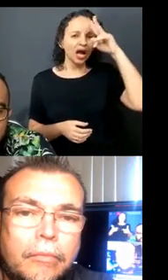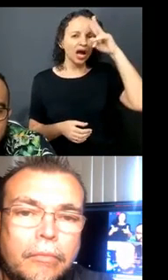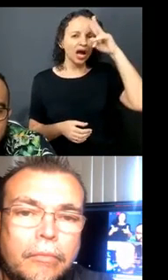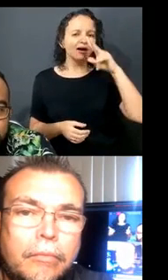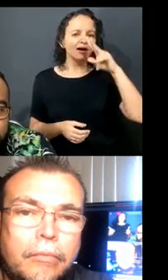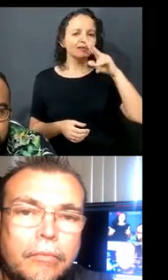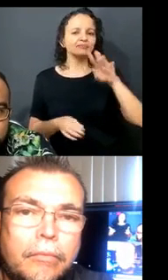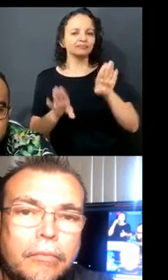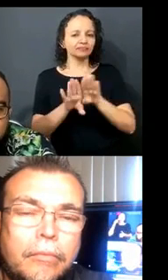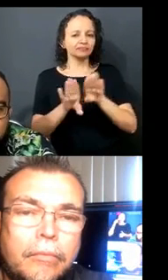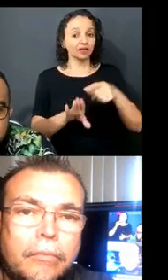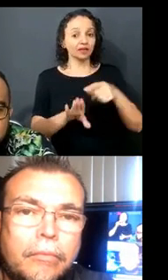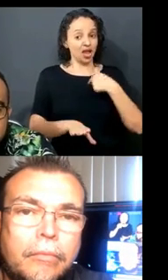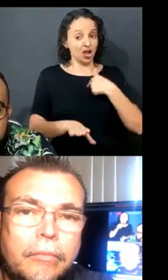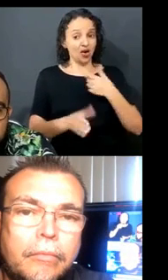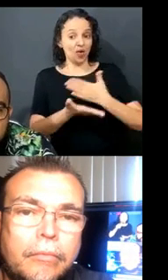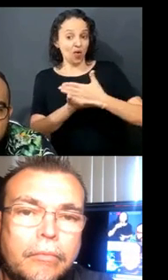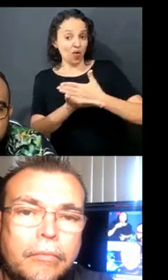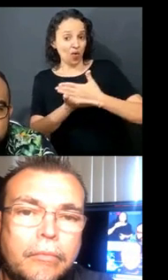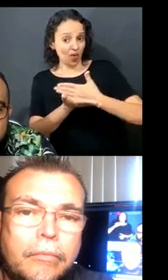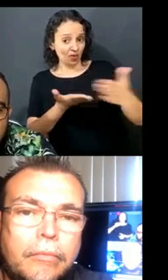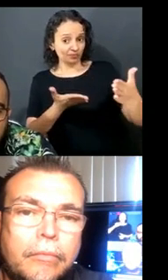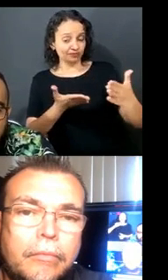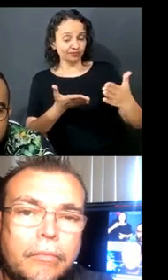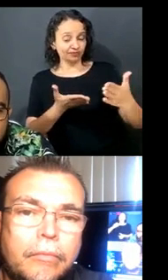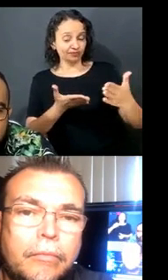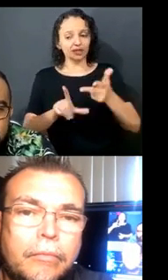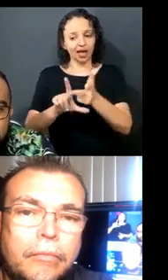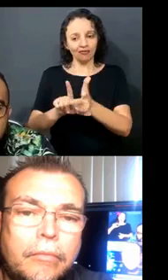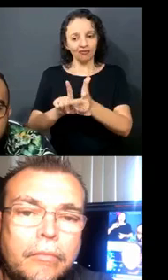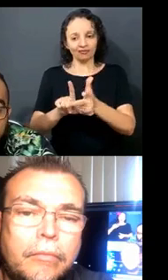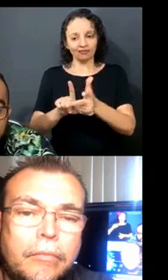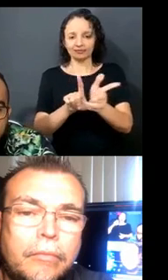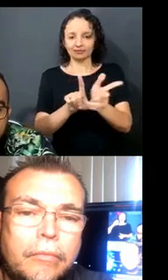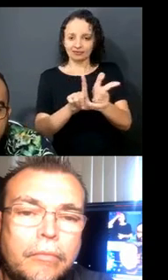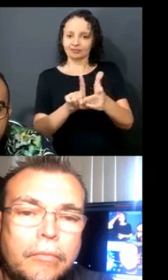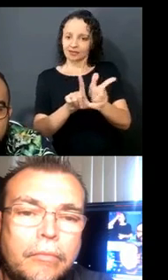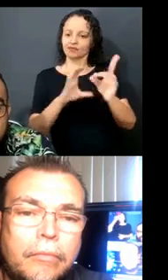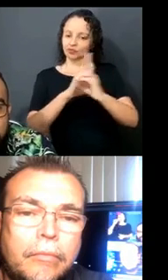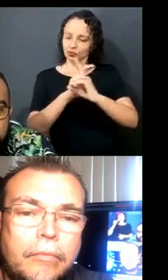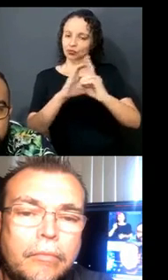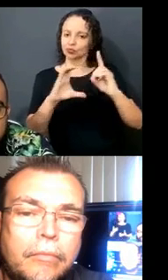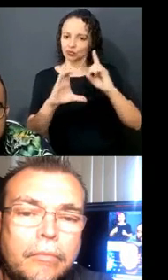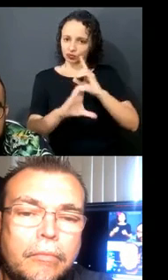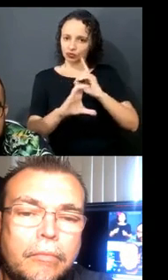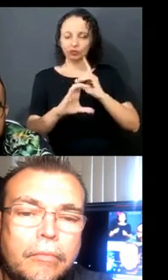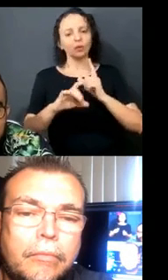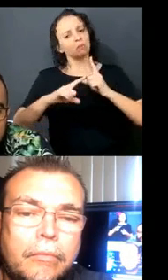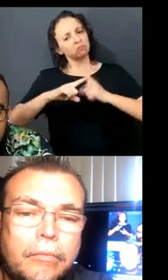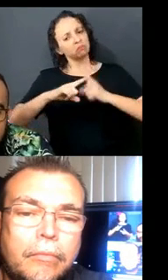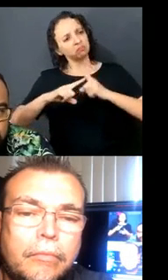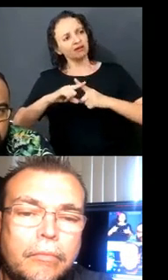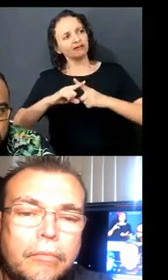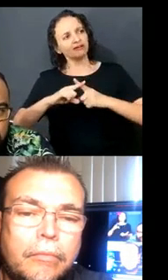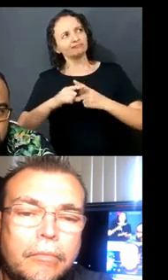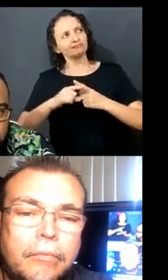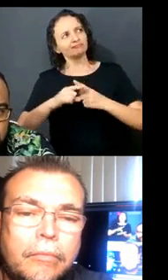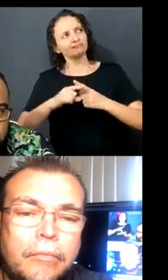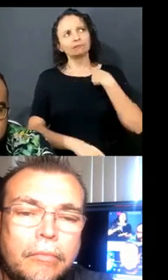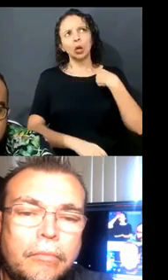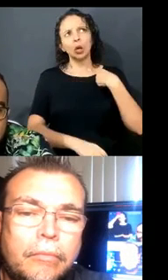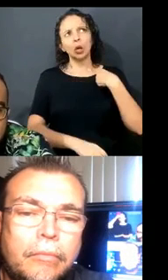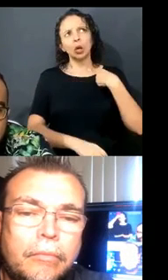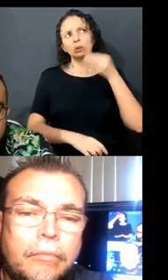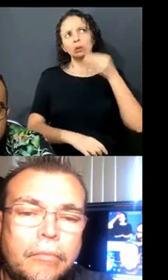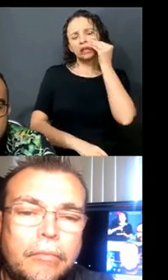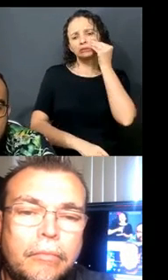Uma história também, eu comecei a fazer as transmissões online, né, do culto, exatamente por causa, um